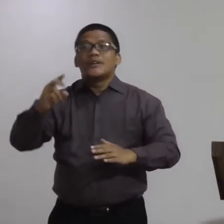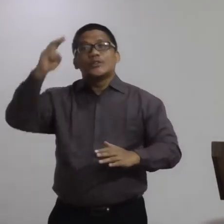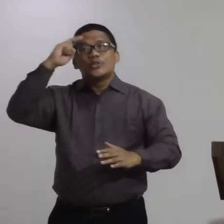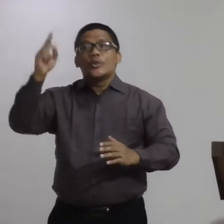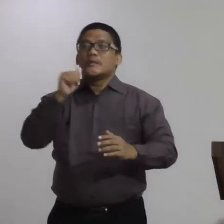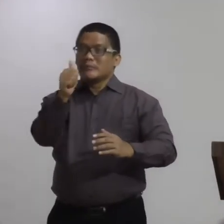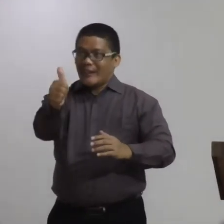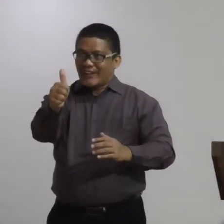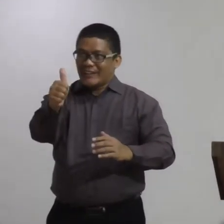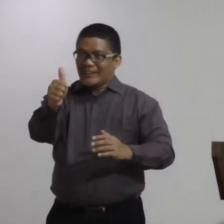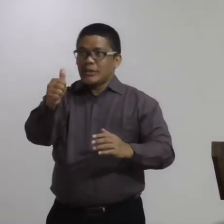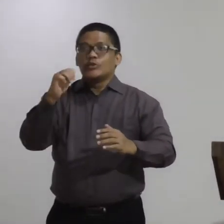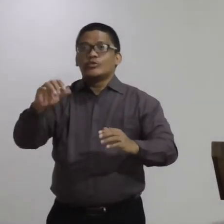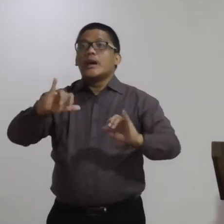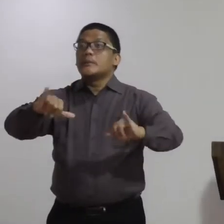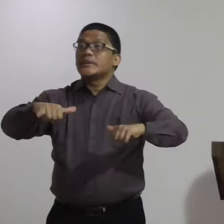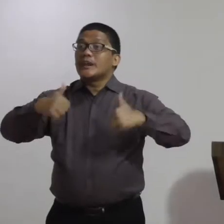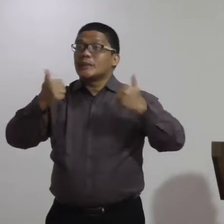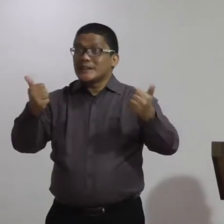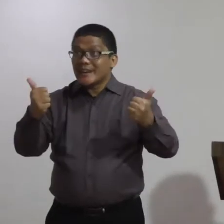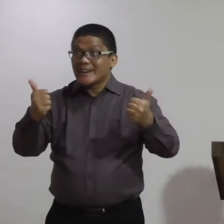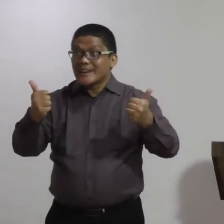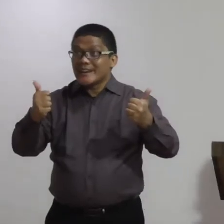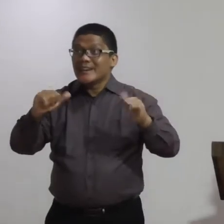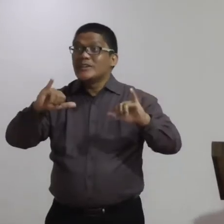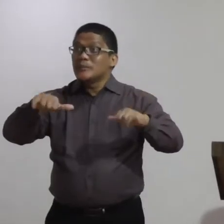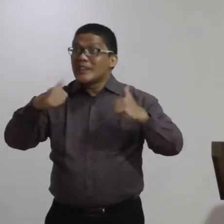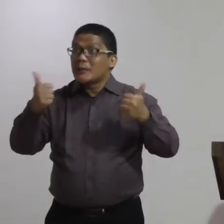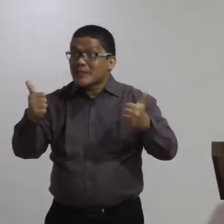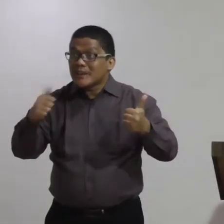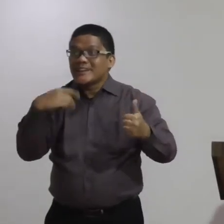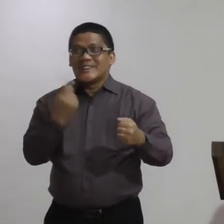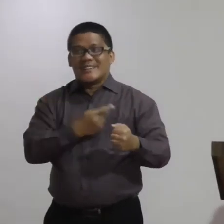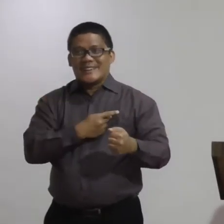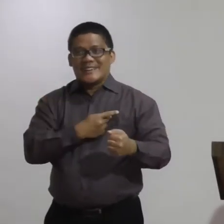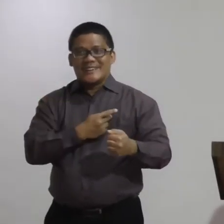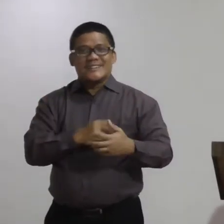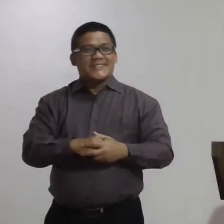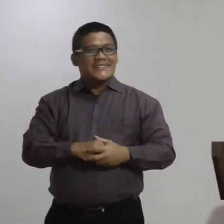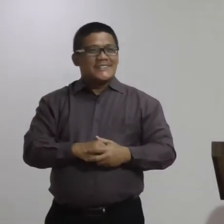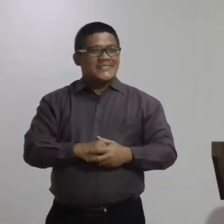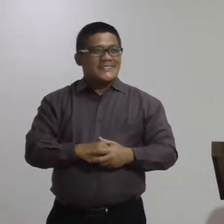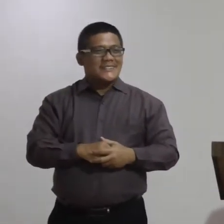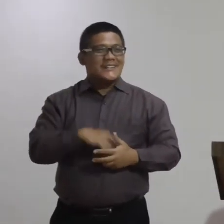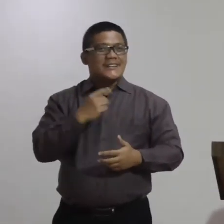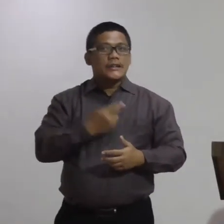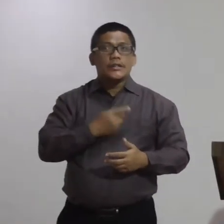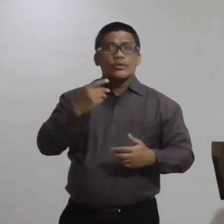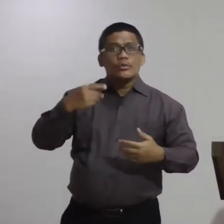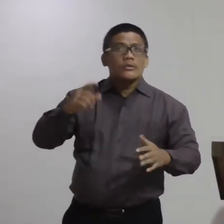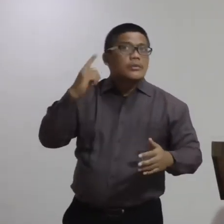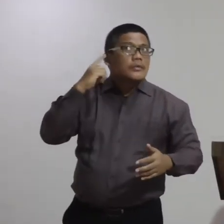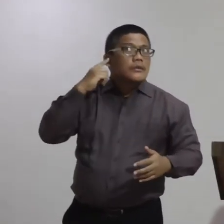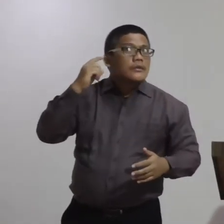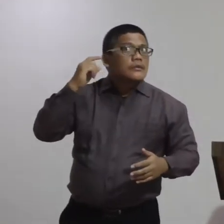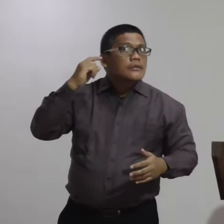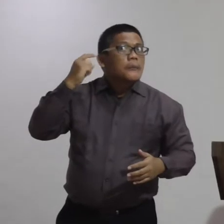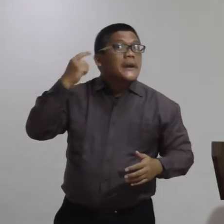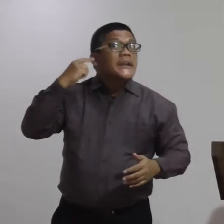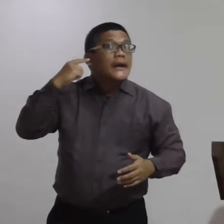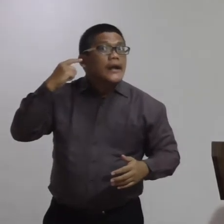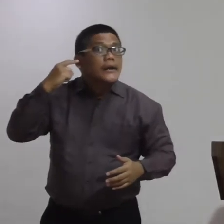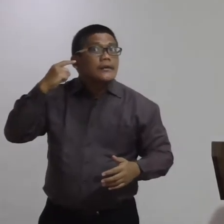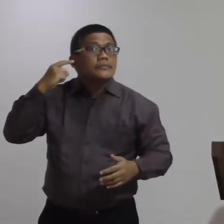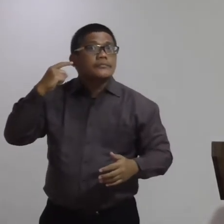Tuhan, Ia telah menyelamatkan kita. Nah, mungkin Bapak Ibu pernah mendengarkan perkataan-perkataan tentang